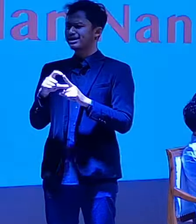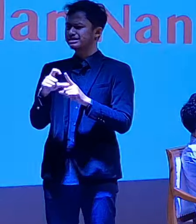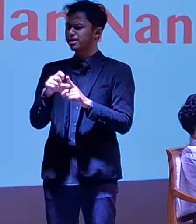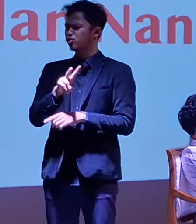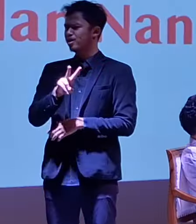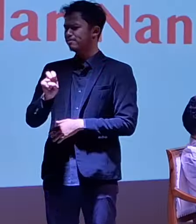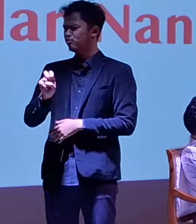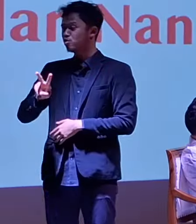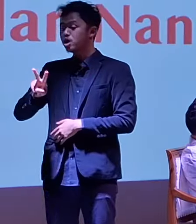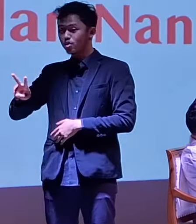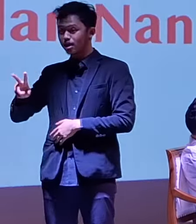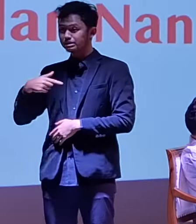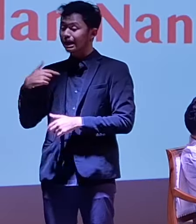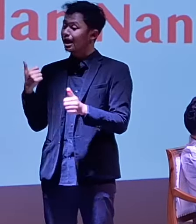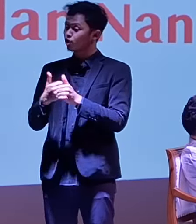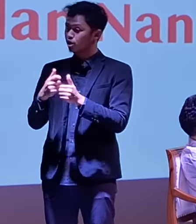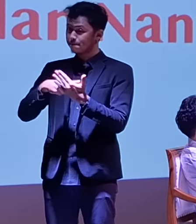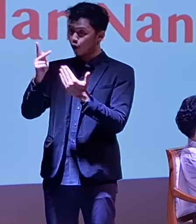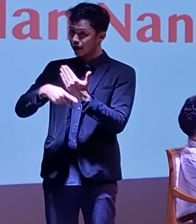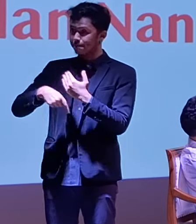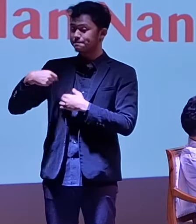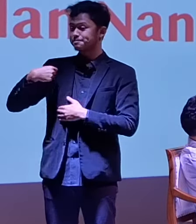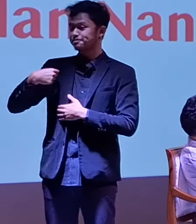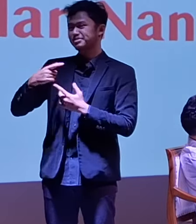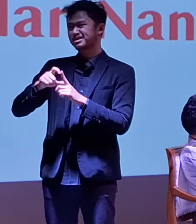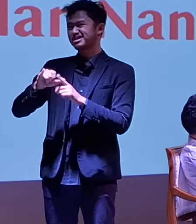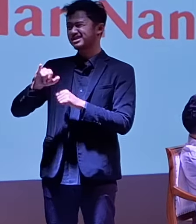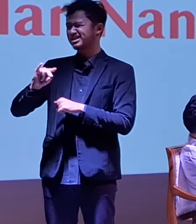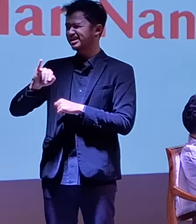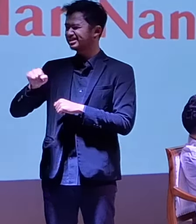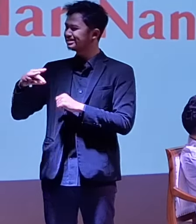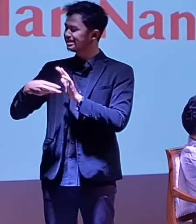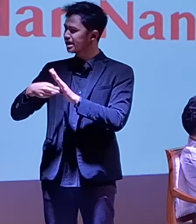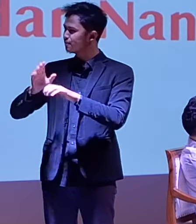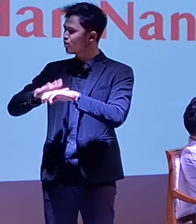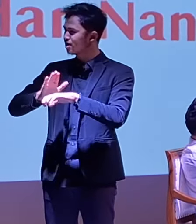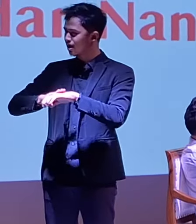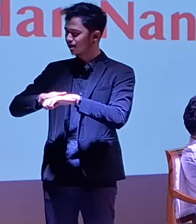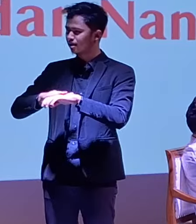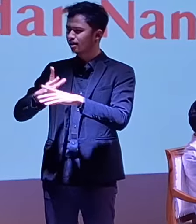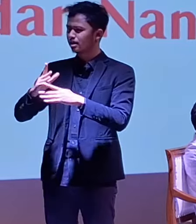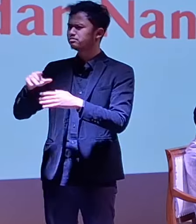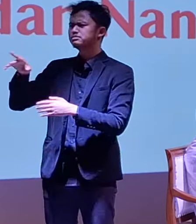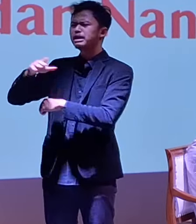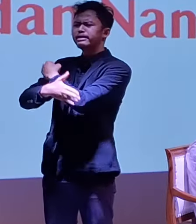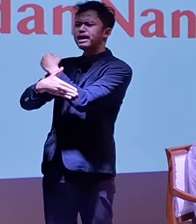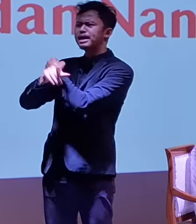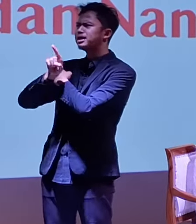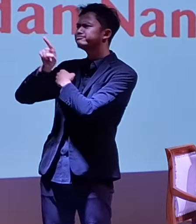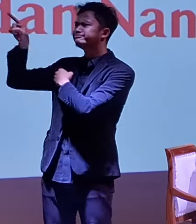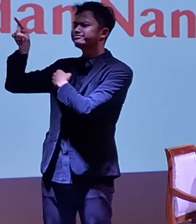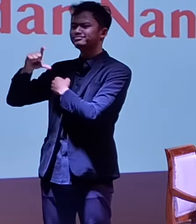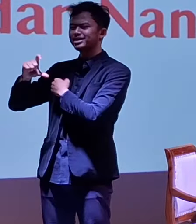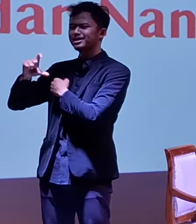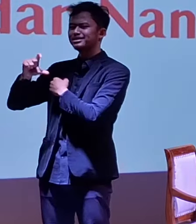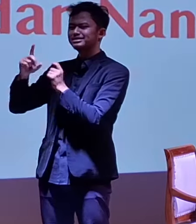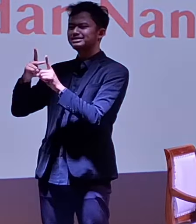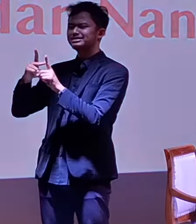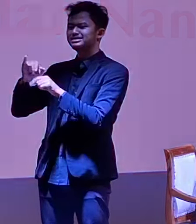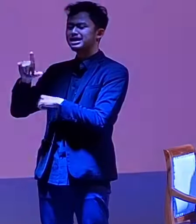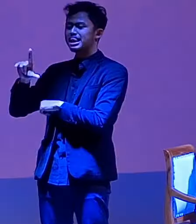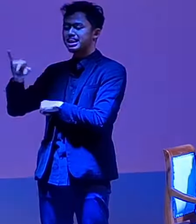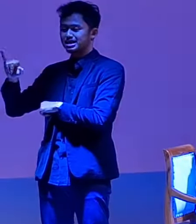disponsori Dirjen Kebudayaan, Residensi Twitika di Chile selama 1 bulan.